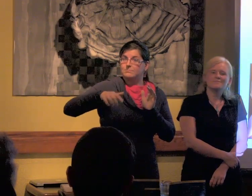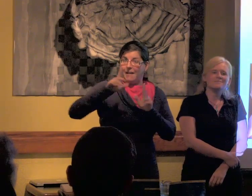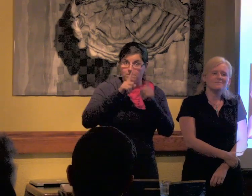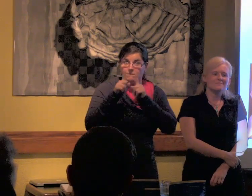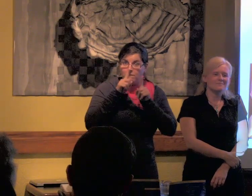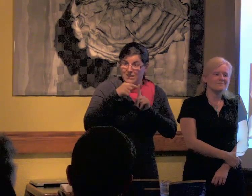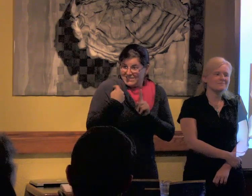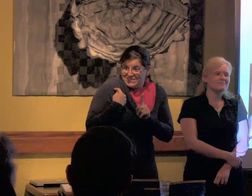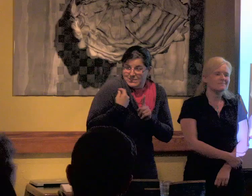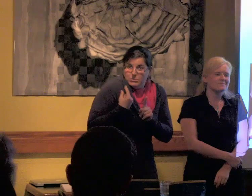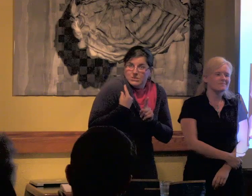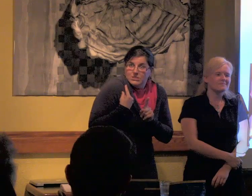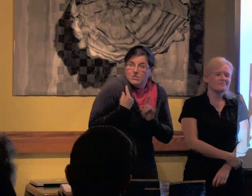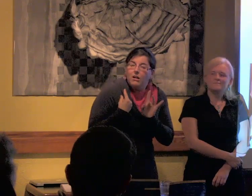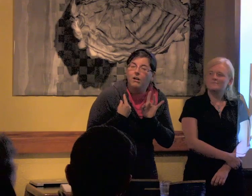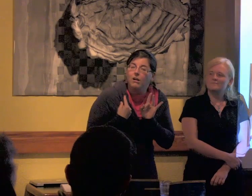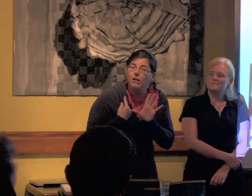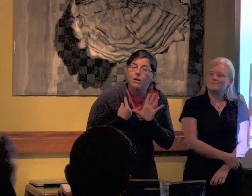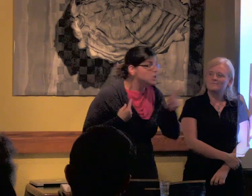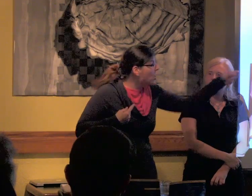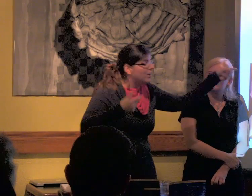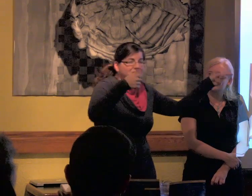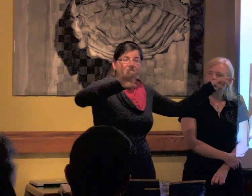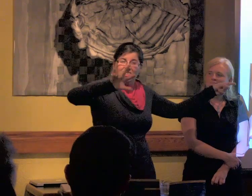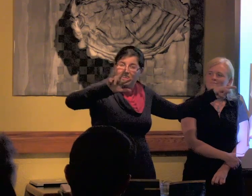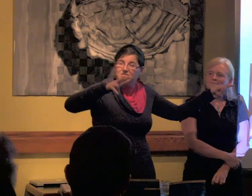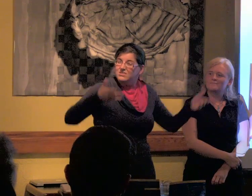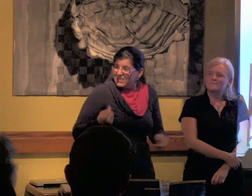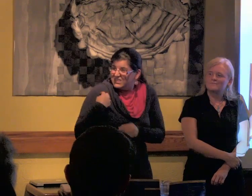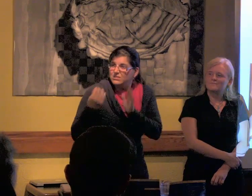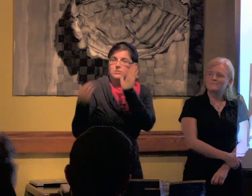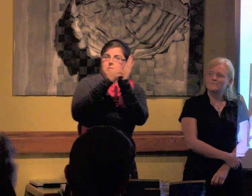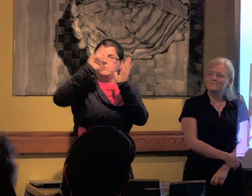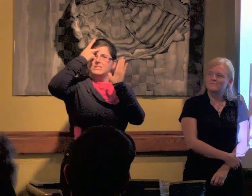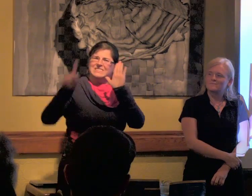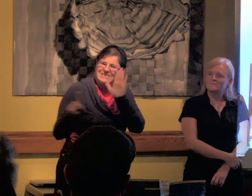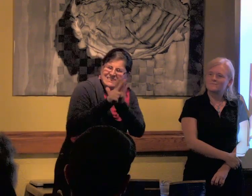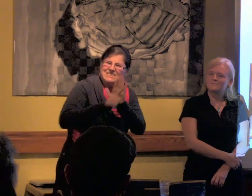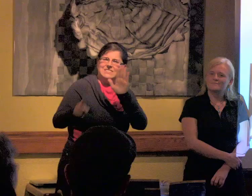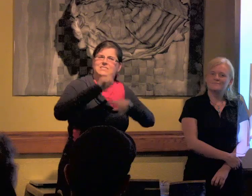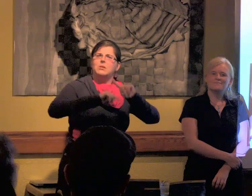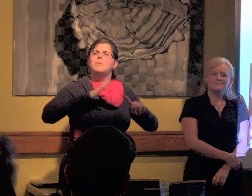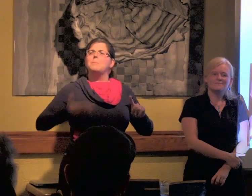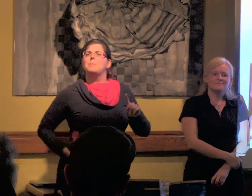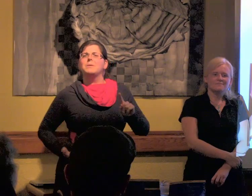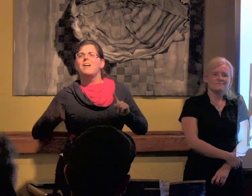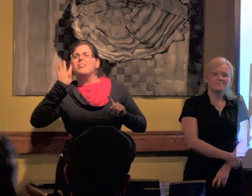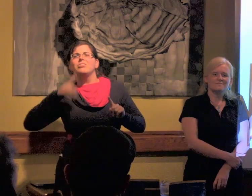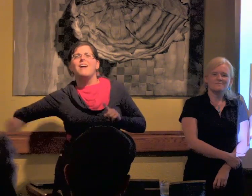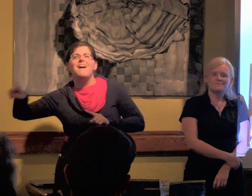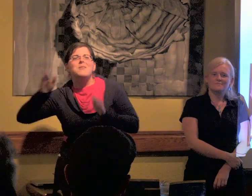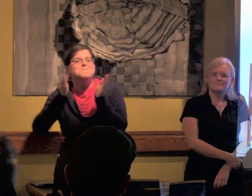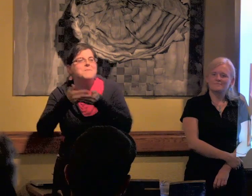Et c'est un institut, un centre de réadaptation québécois. Et on parle d'études faites en 1993 et